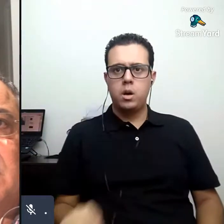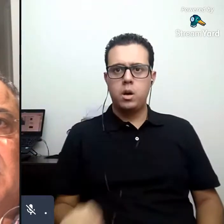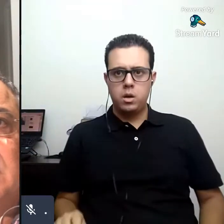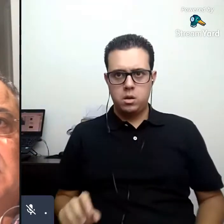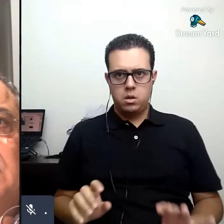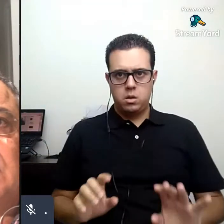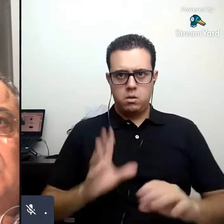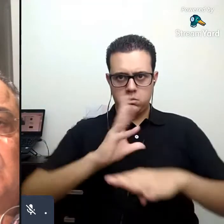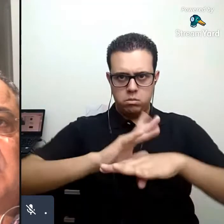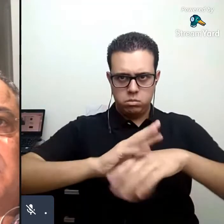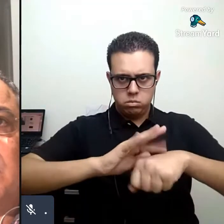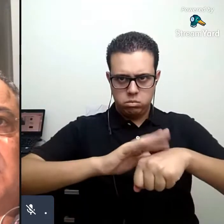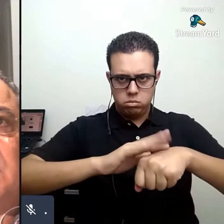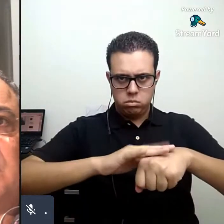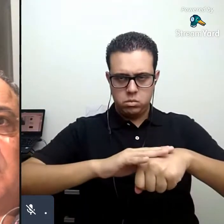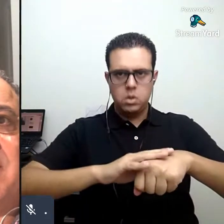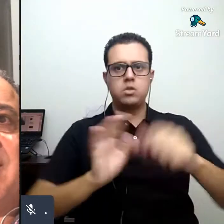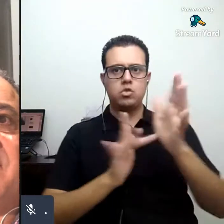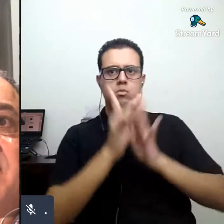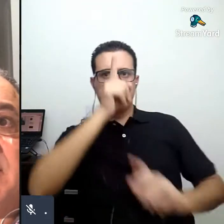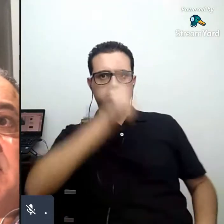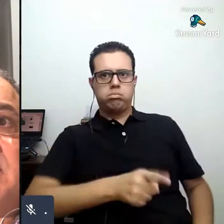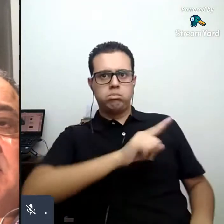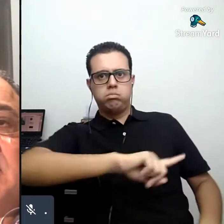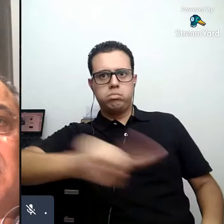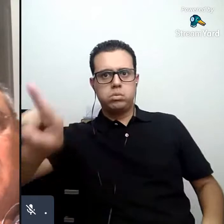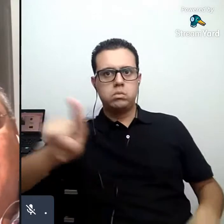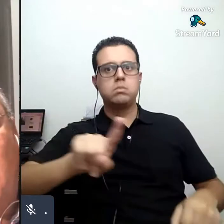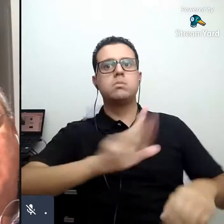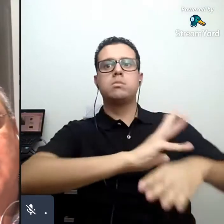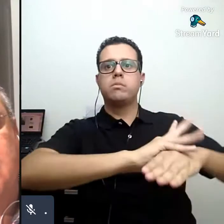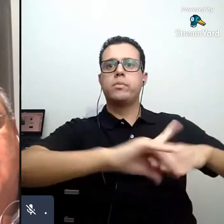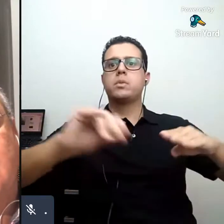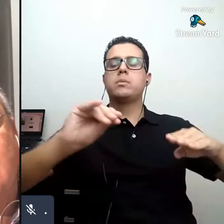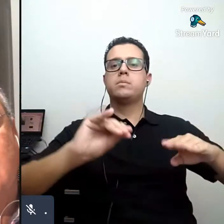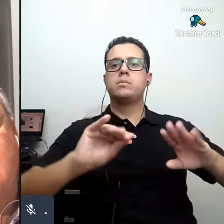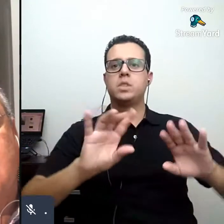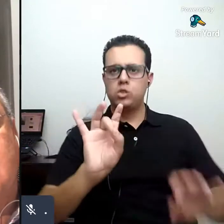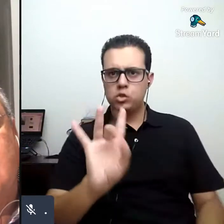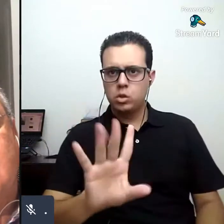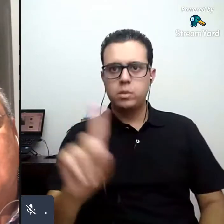Na verdade, Jesus tem poder sobre a vida e a morte.